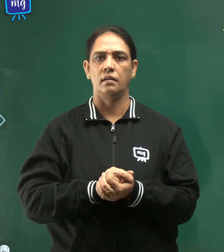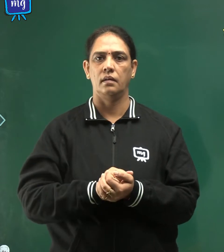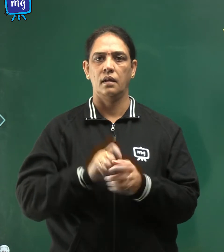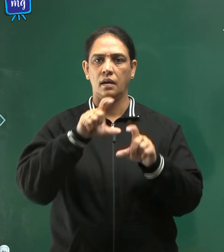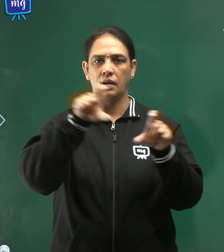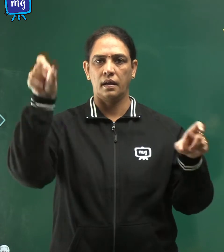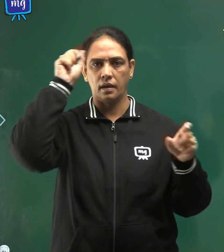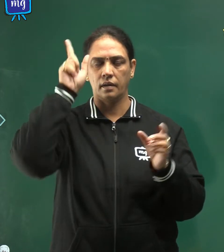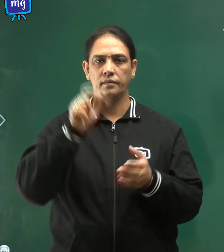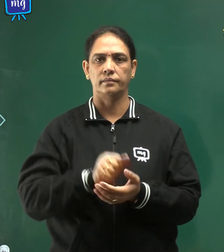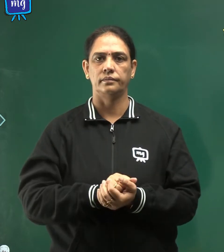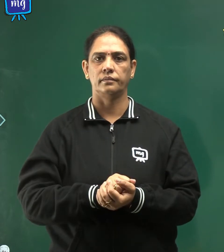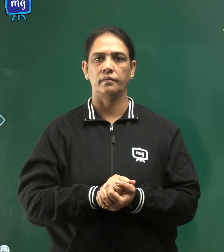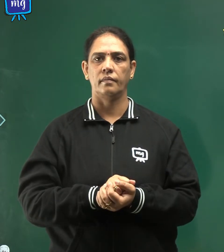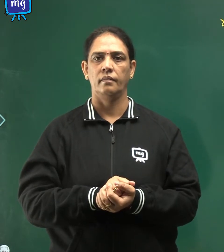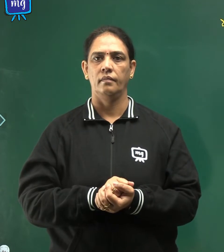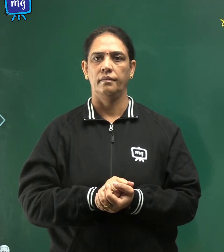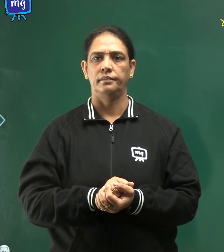समझ आ गया?